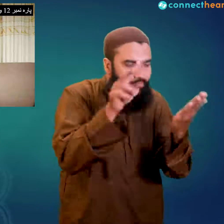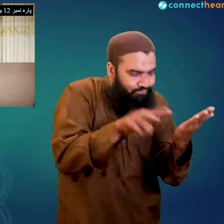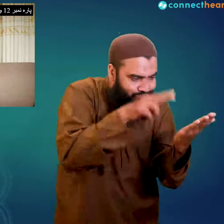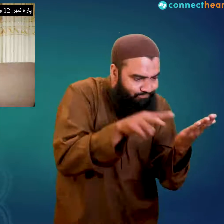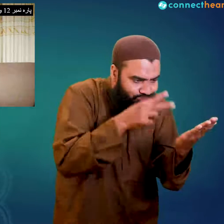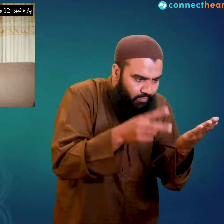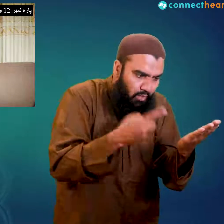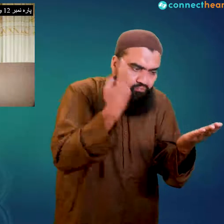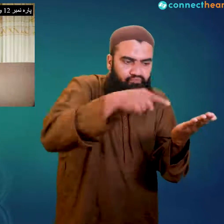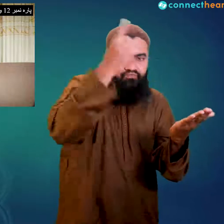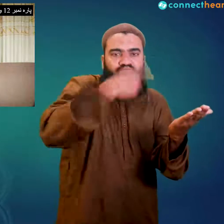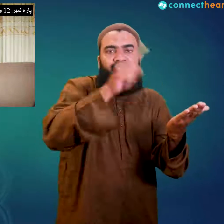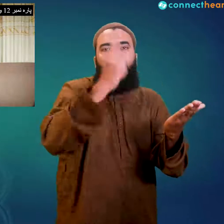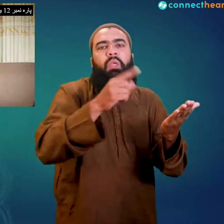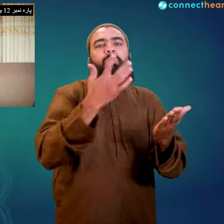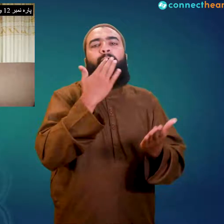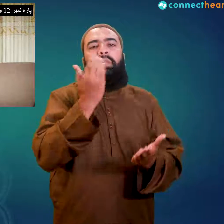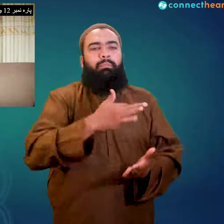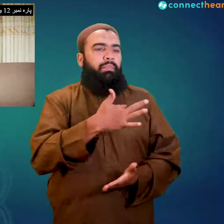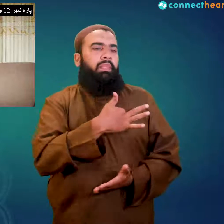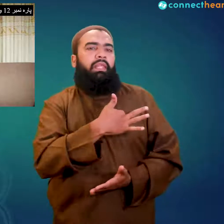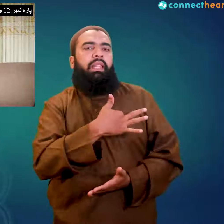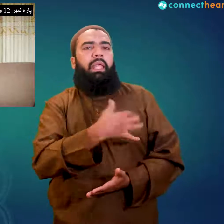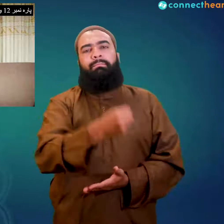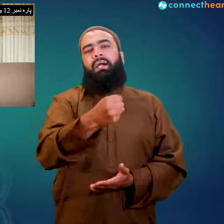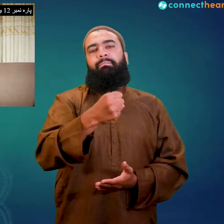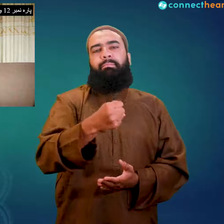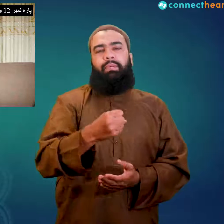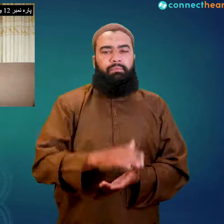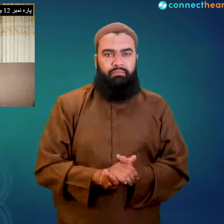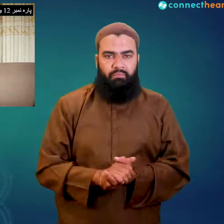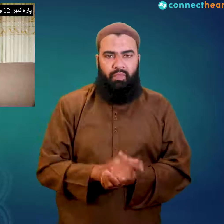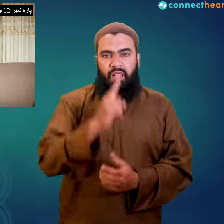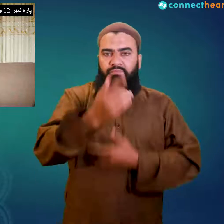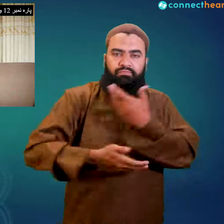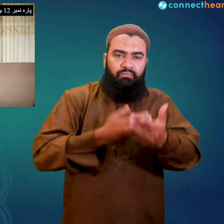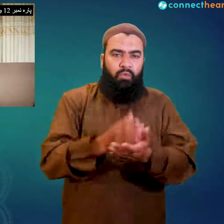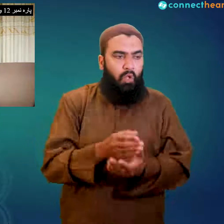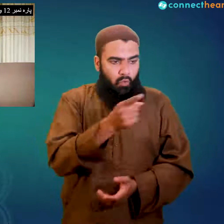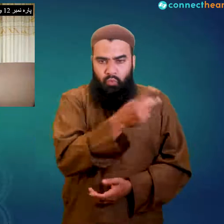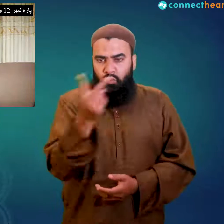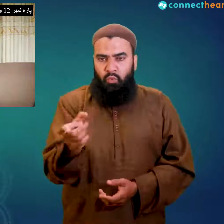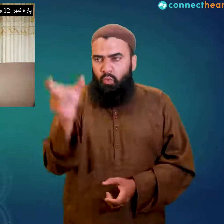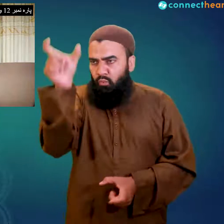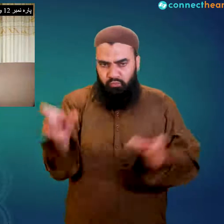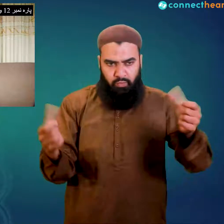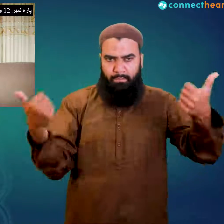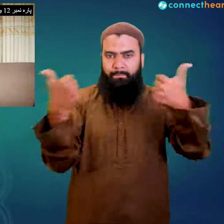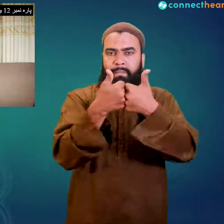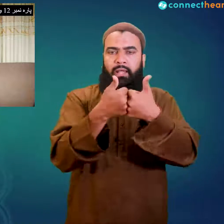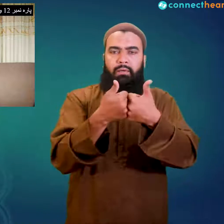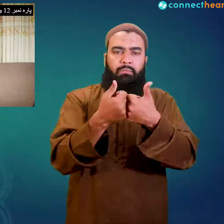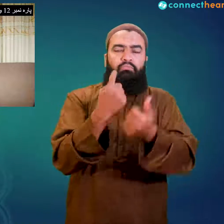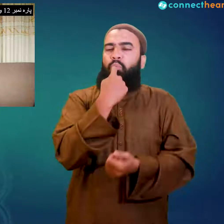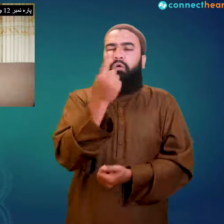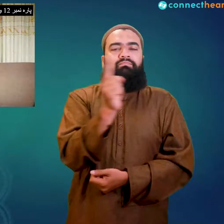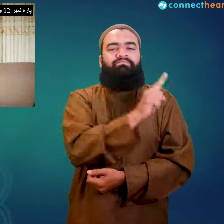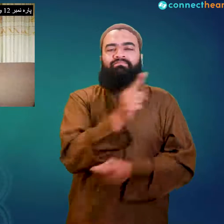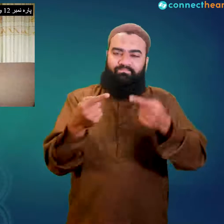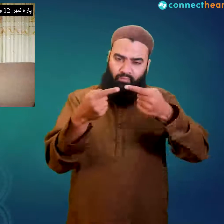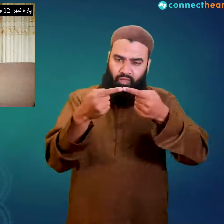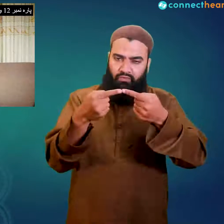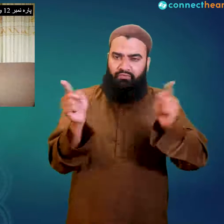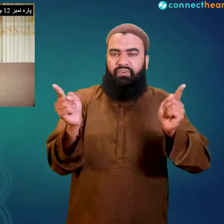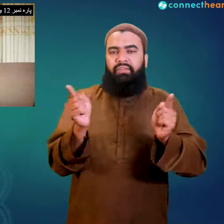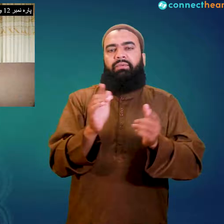حق کو سنا اور حق کو حق سمجھتے ہوئے اس کو قبول کر لیا، تو فرمایا کہ یہ دونوں برابر نہیں ہو سکتے۔